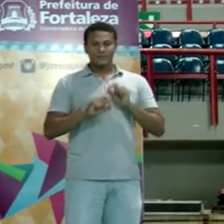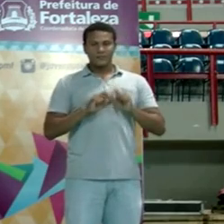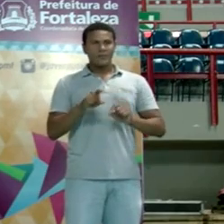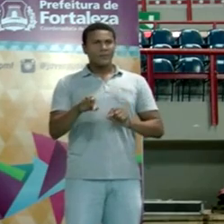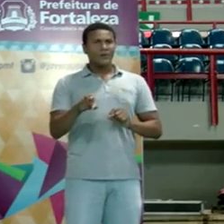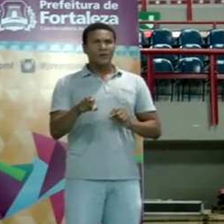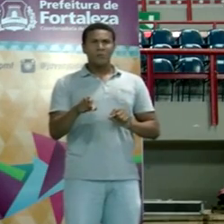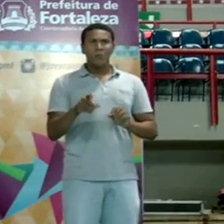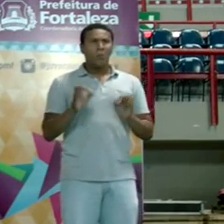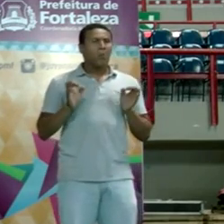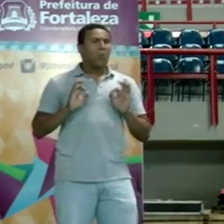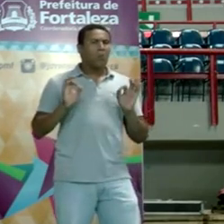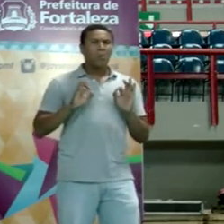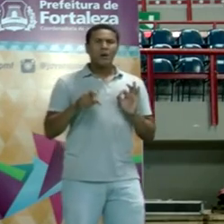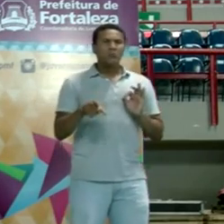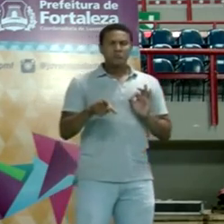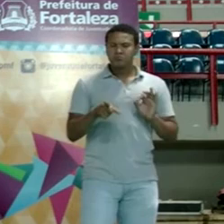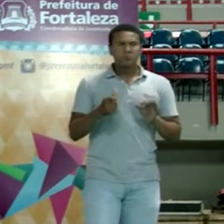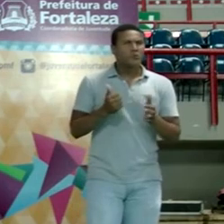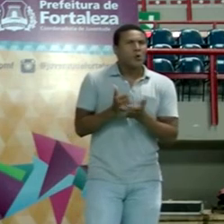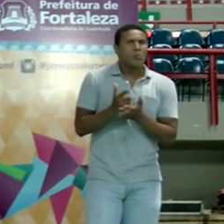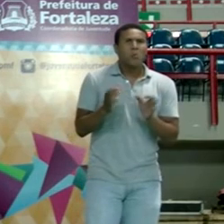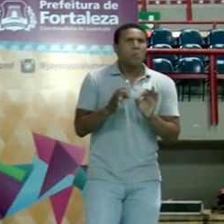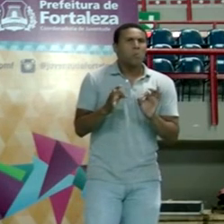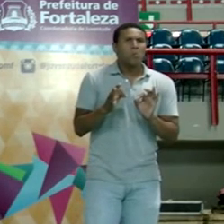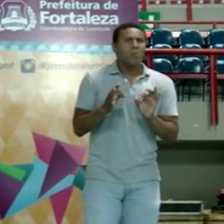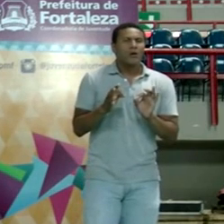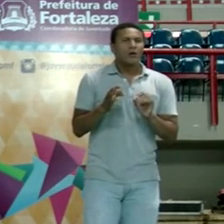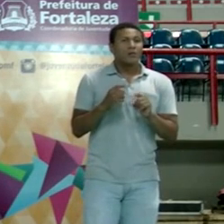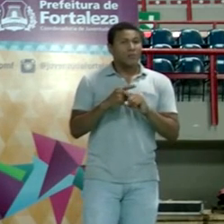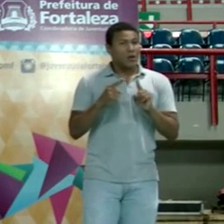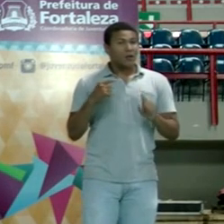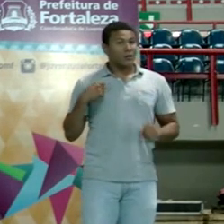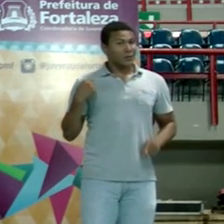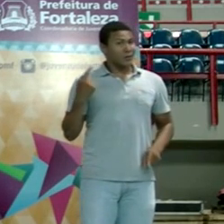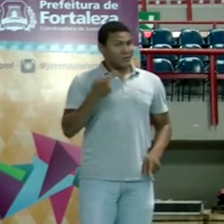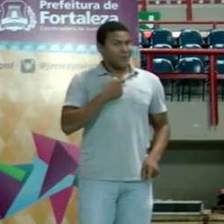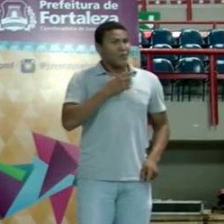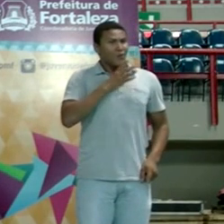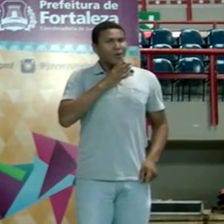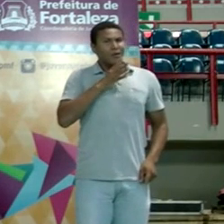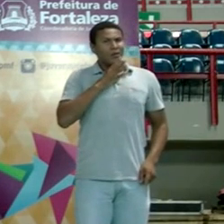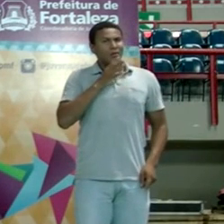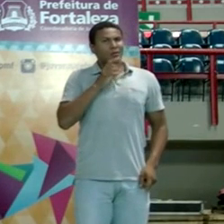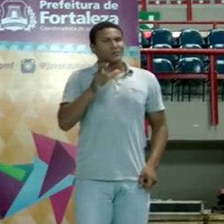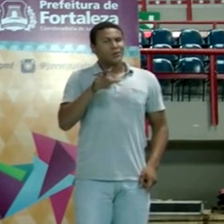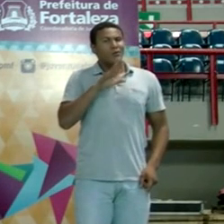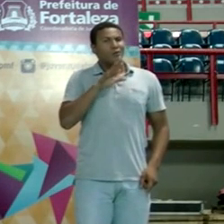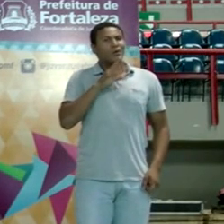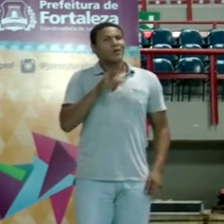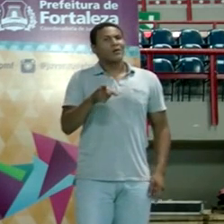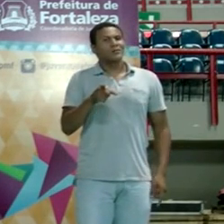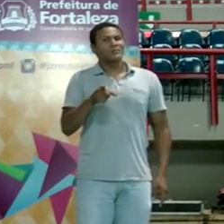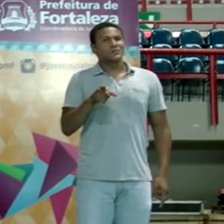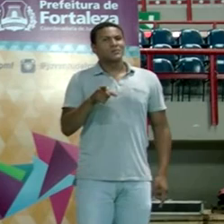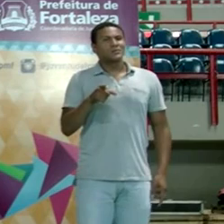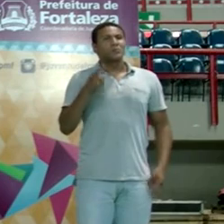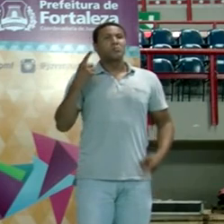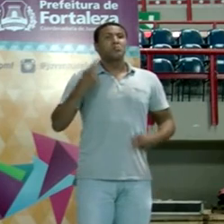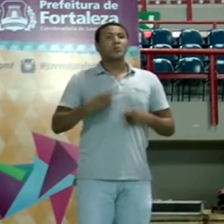esses produtos, mas nós conhecemos todos esses produtos, porque existe